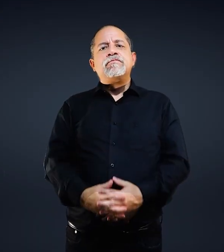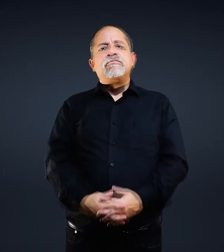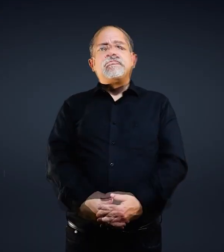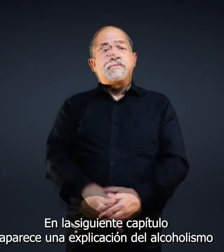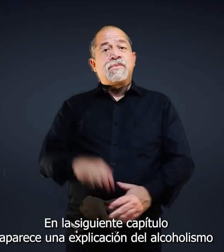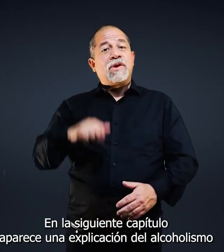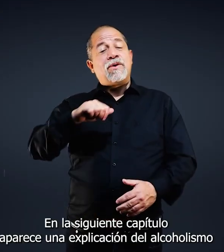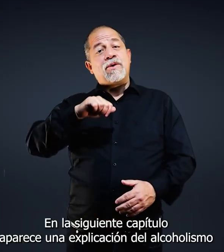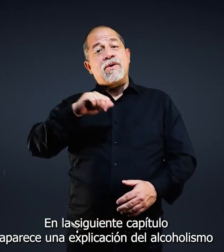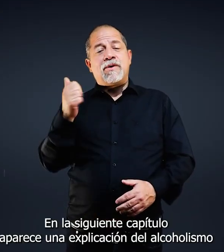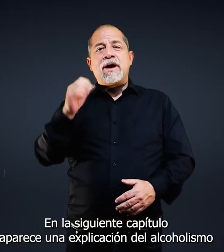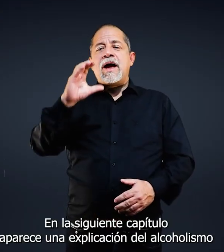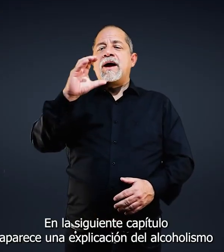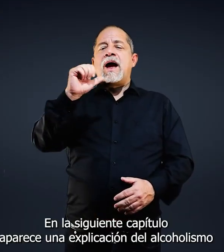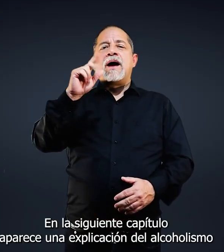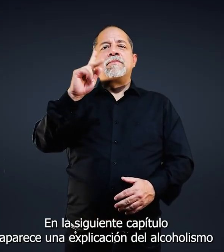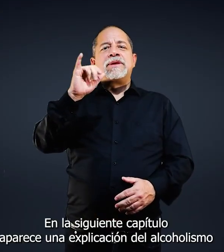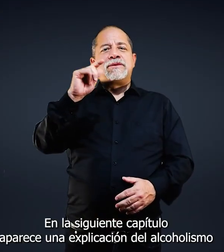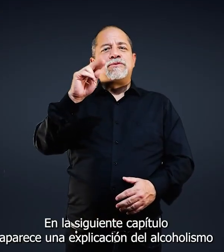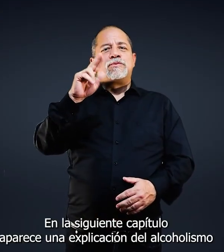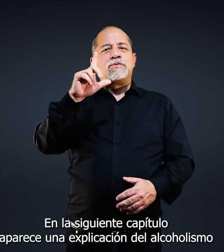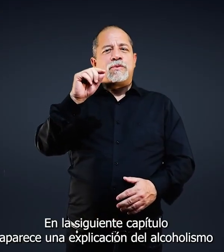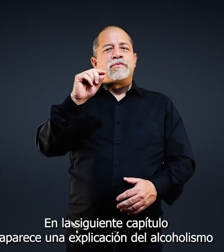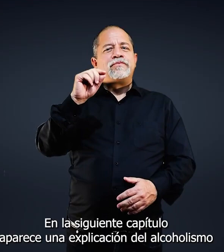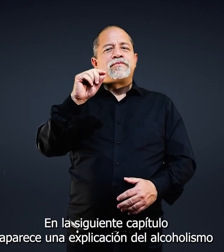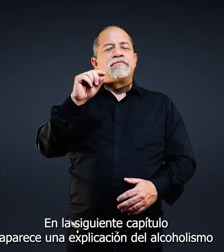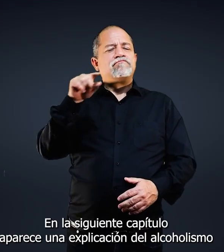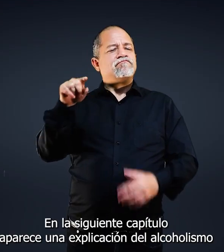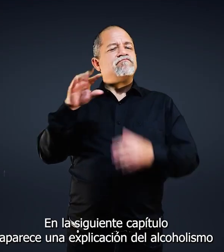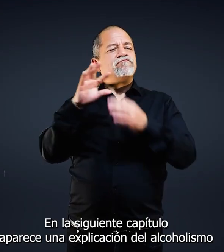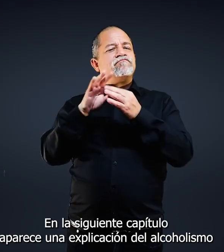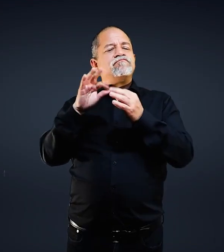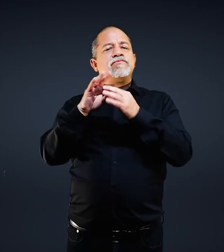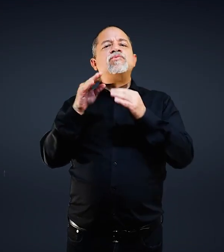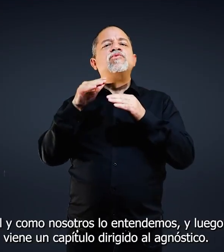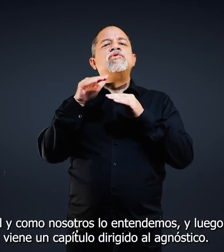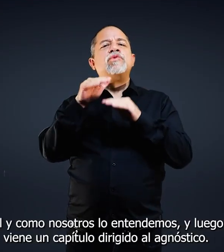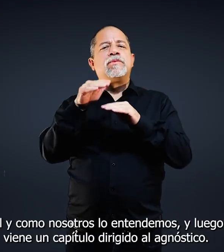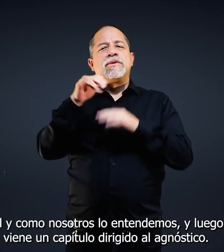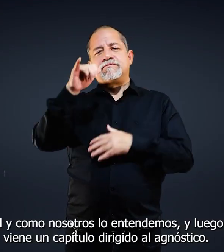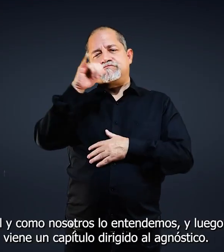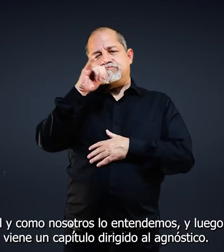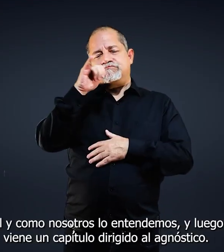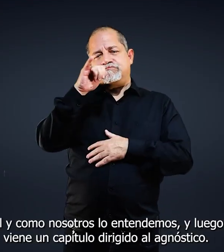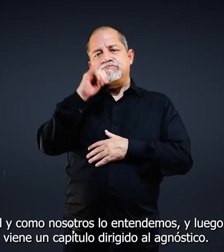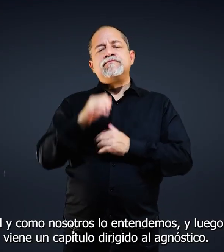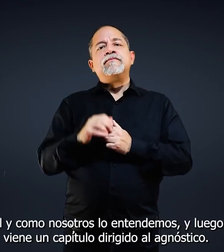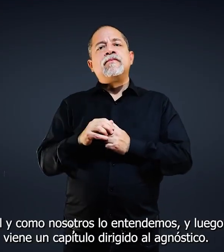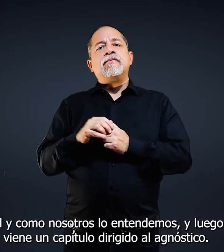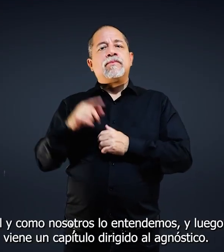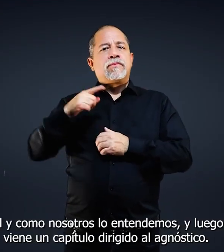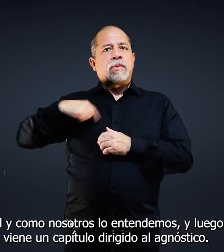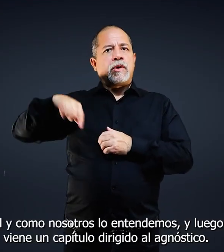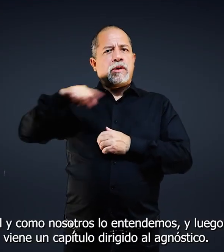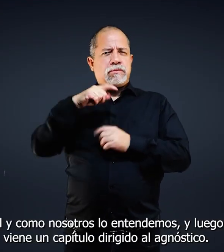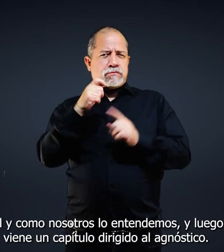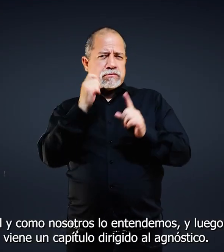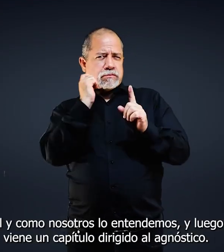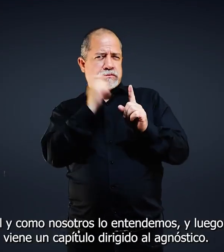En el siguiente capítulo aparece una explicación del alcoholismo, tal y como nosotros lo entendemos, y luego viene